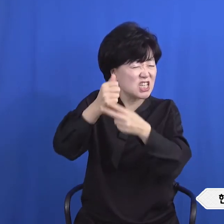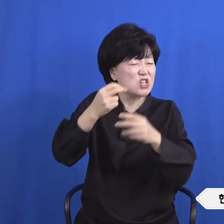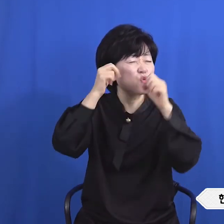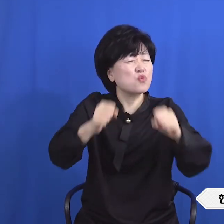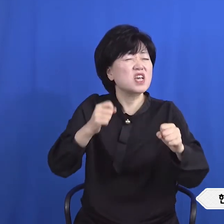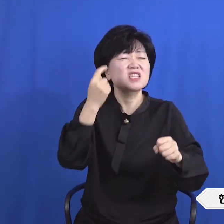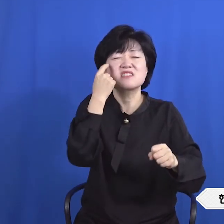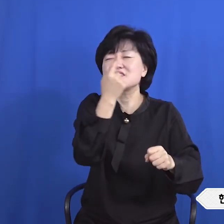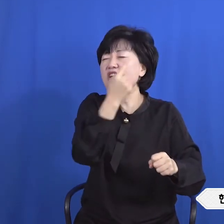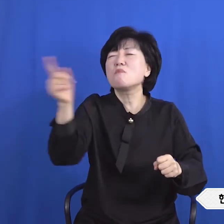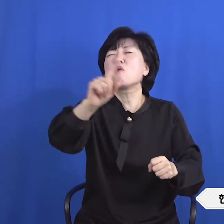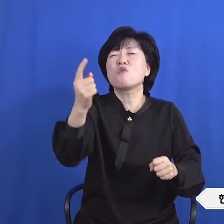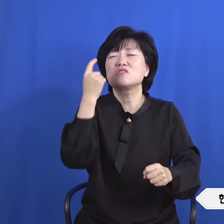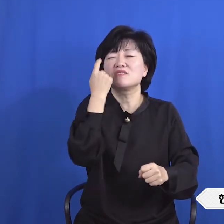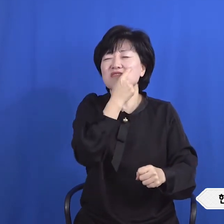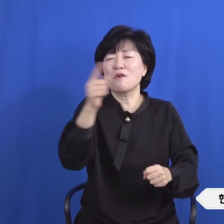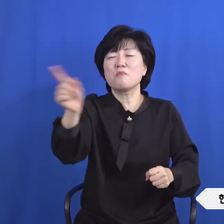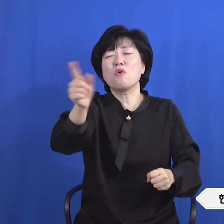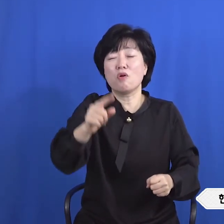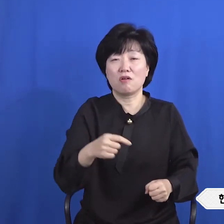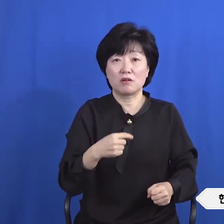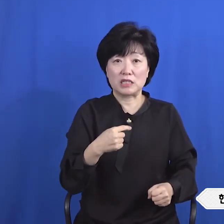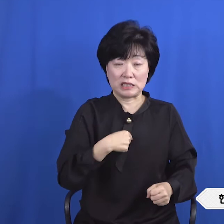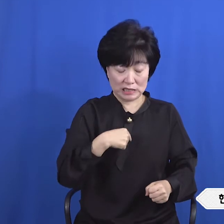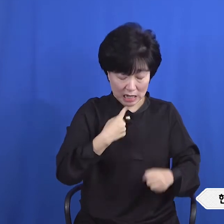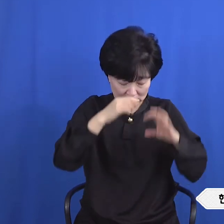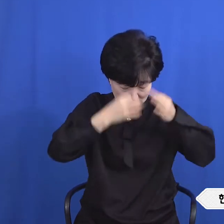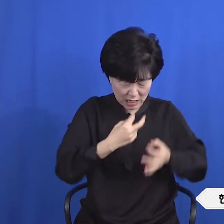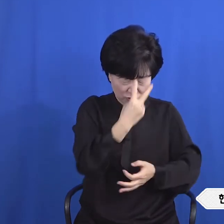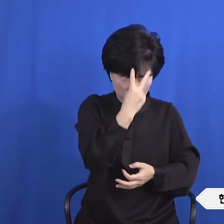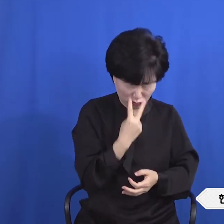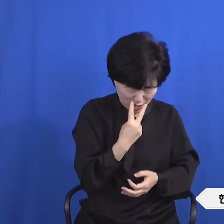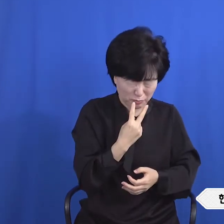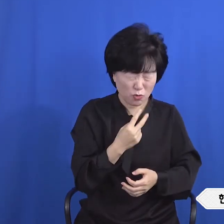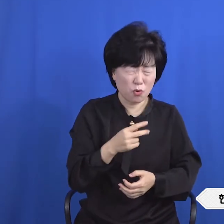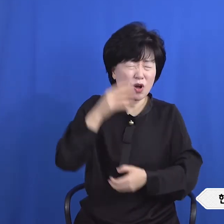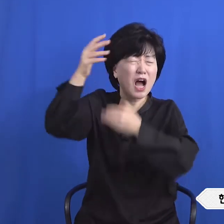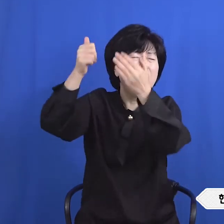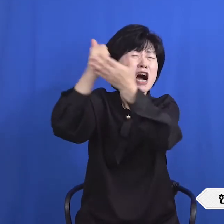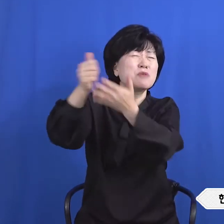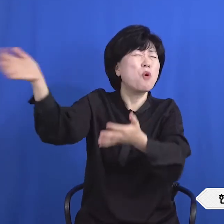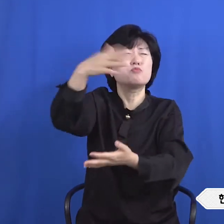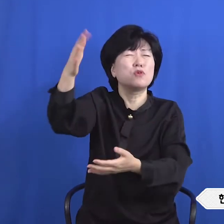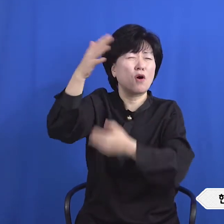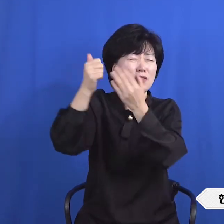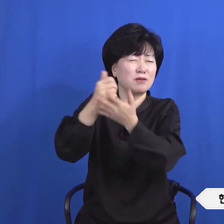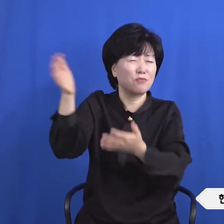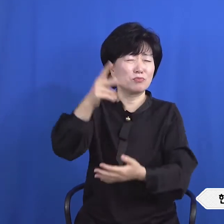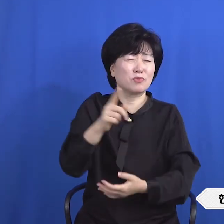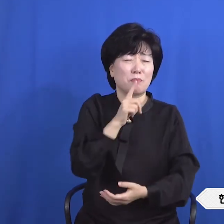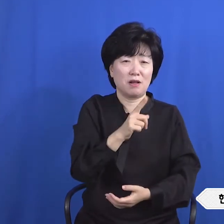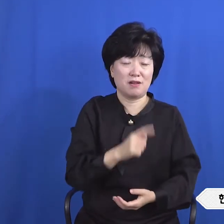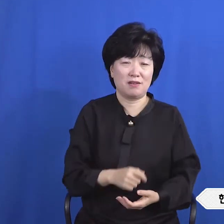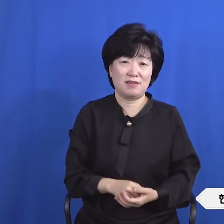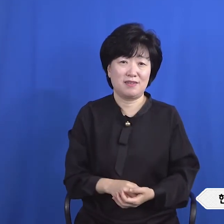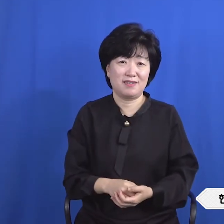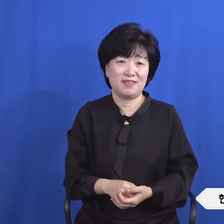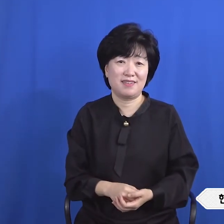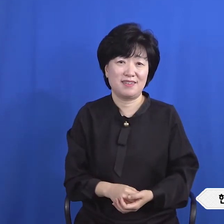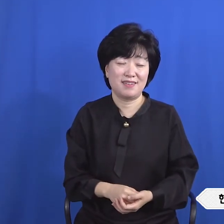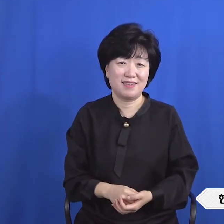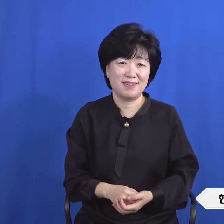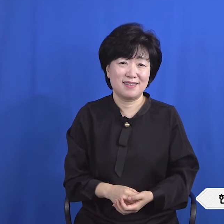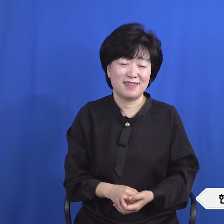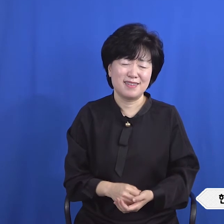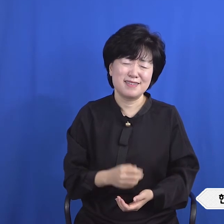감고 있으면서, 눈을 감아버렸으면서 신이 존재한다는 증거 대봐라, 그따위 소리만 합니다.